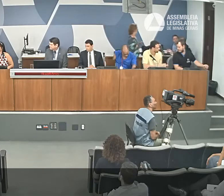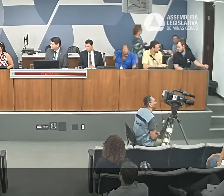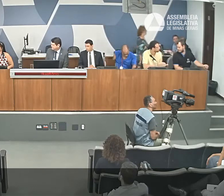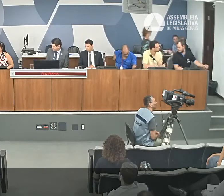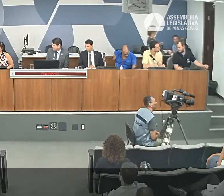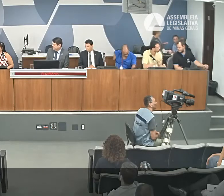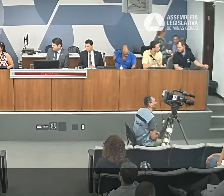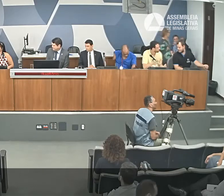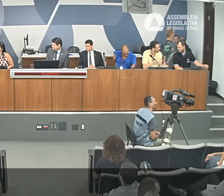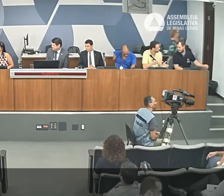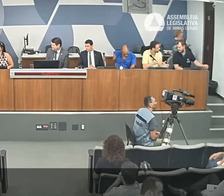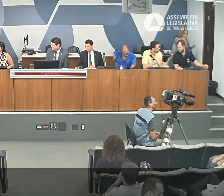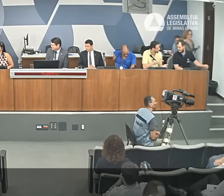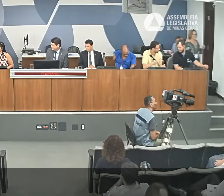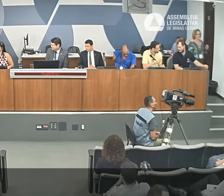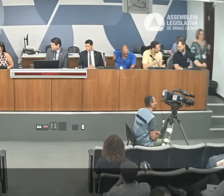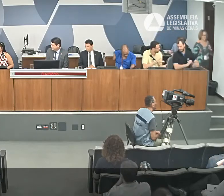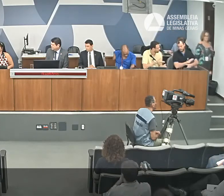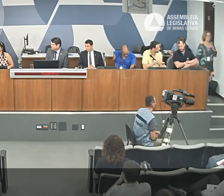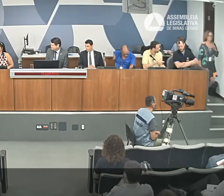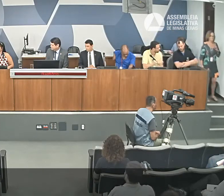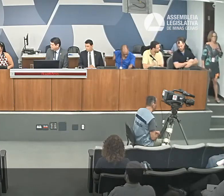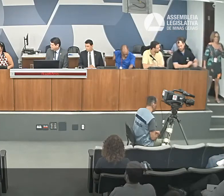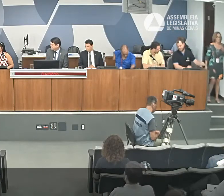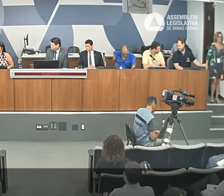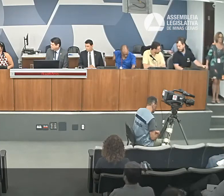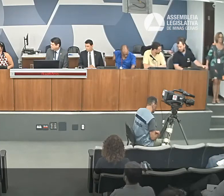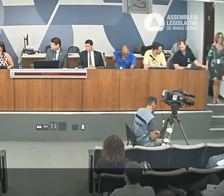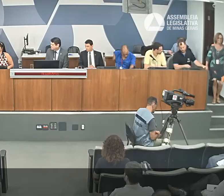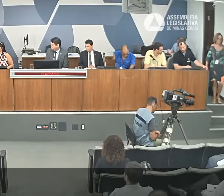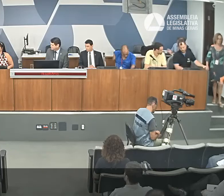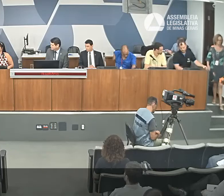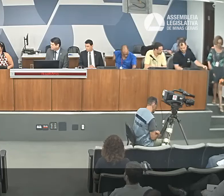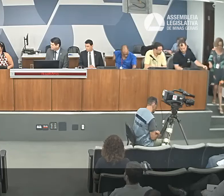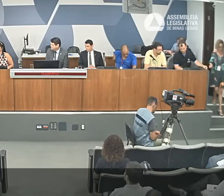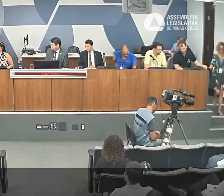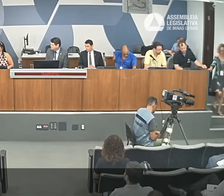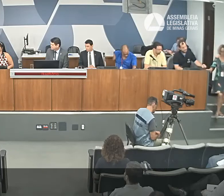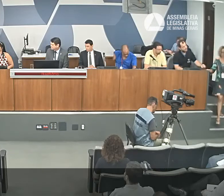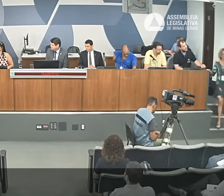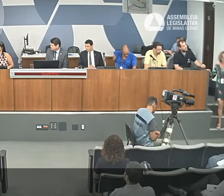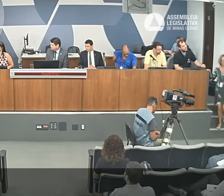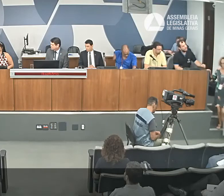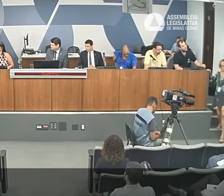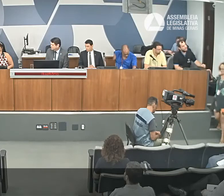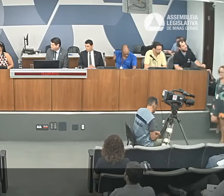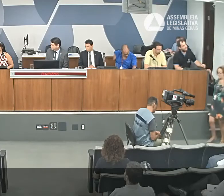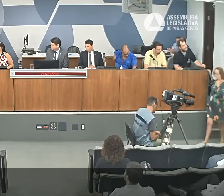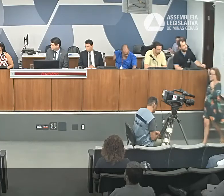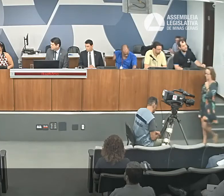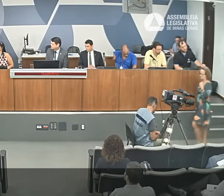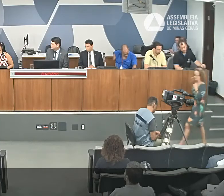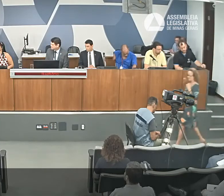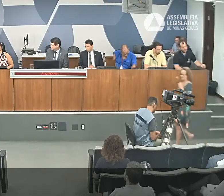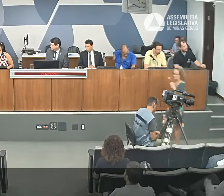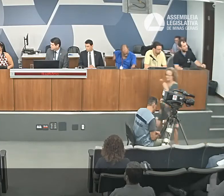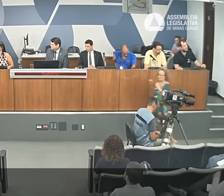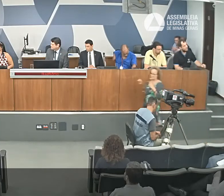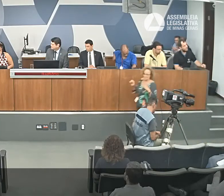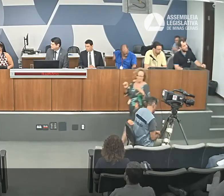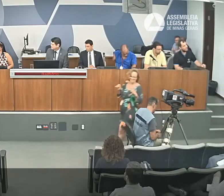totalmente à disposição eu conversei com o marcelo que me coloquei à disposição por lá conhecer a escola